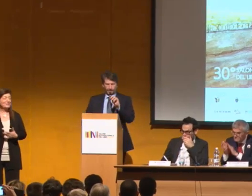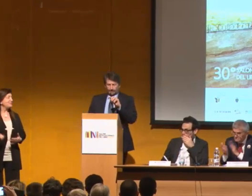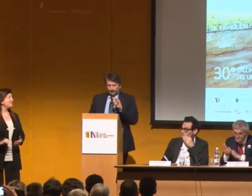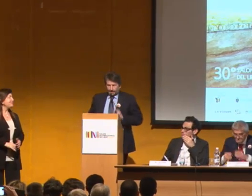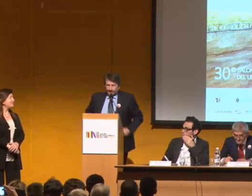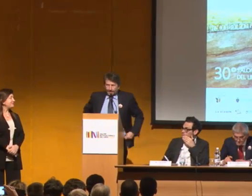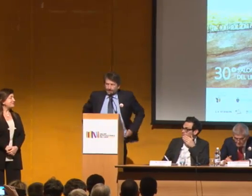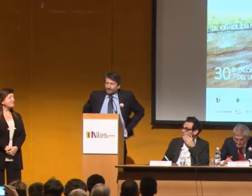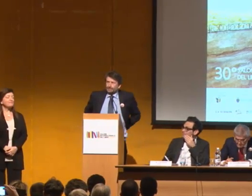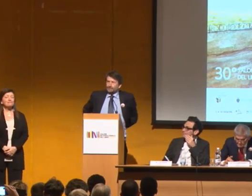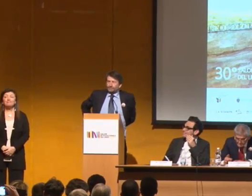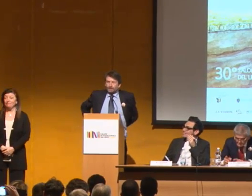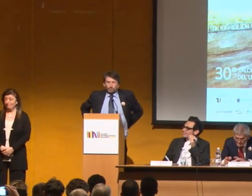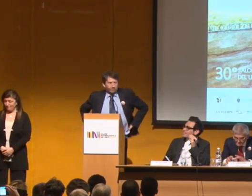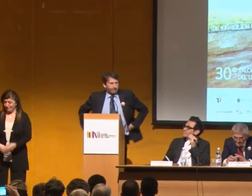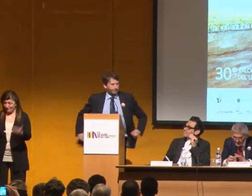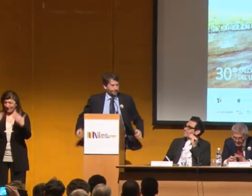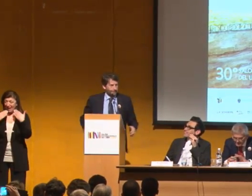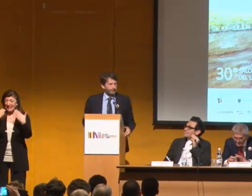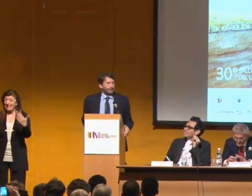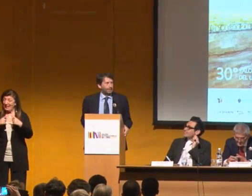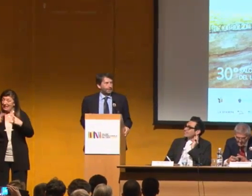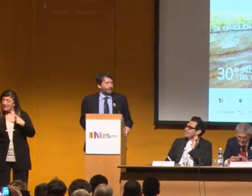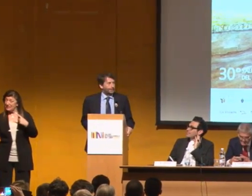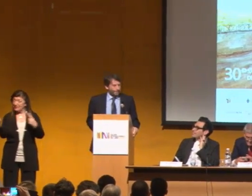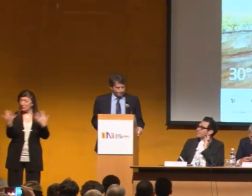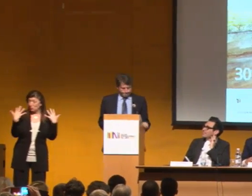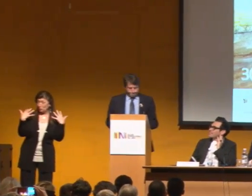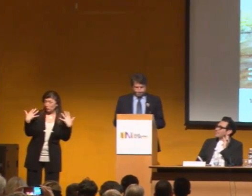e grazie davvero a tutti